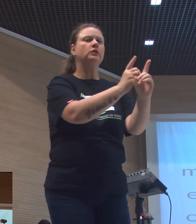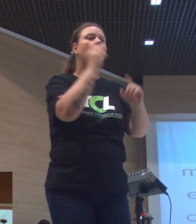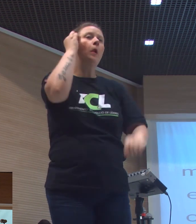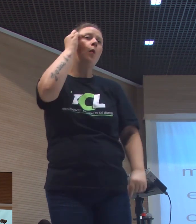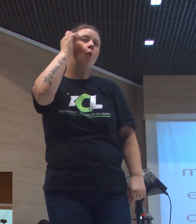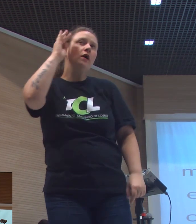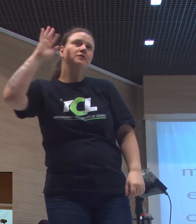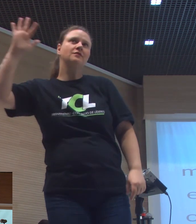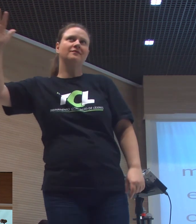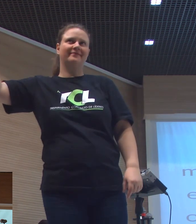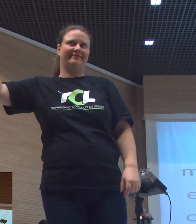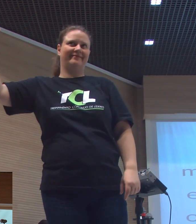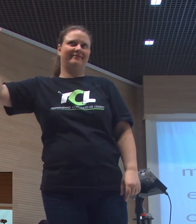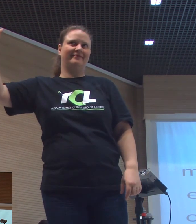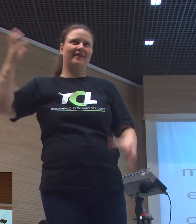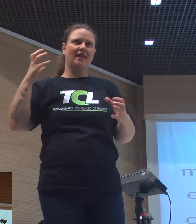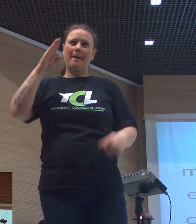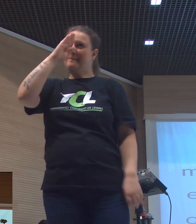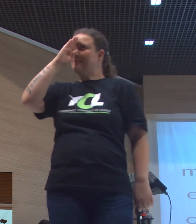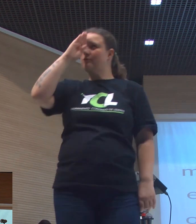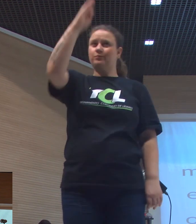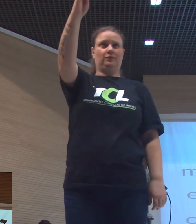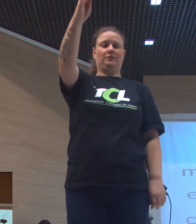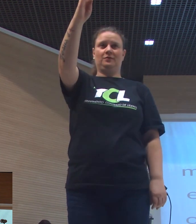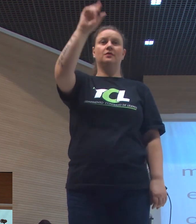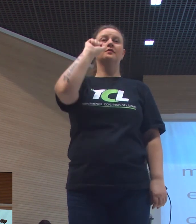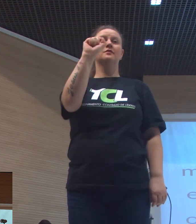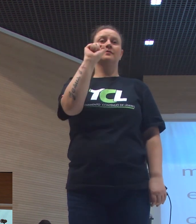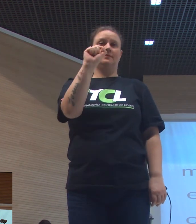desejem, que eles priorizem